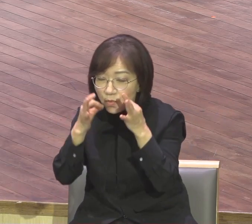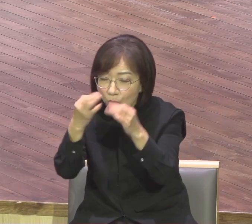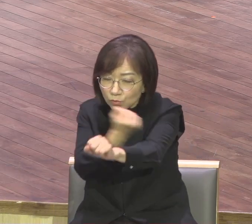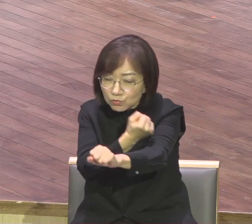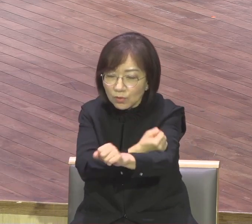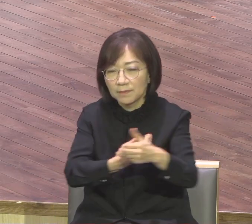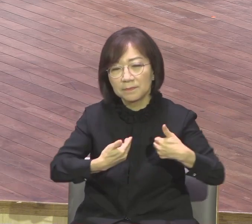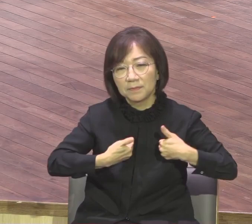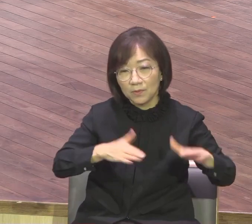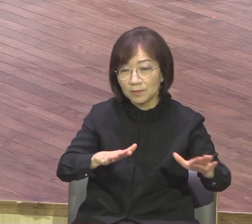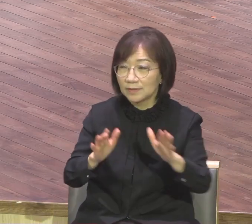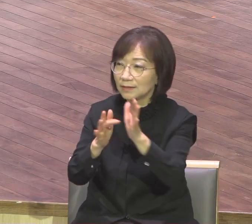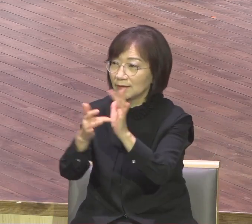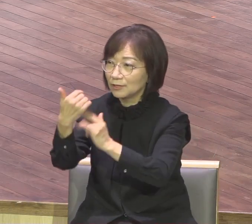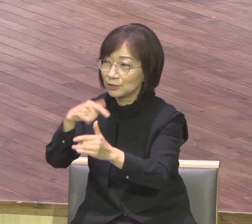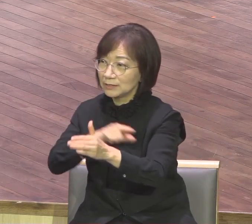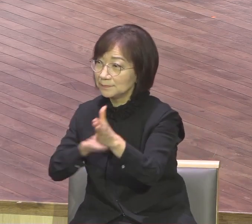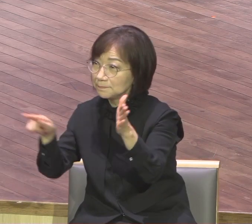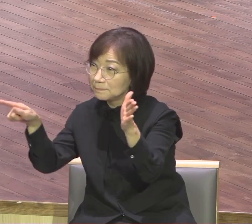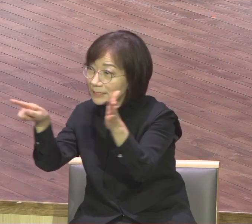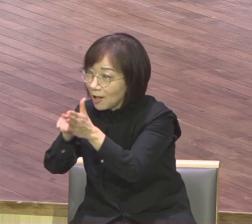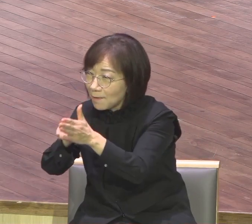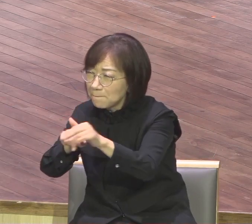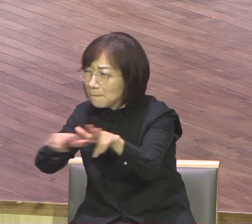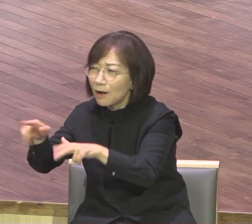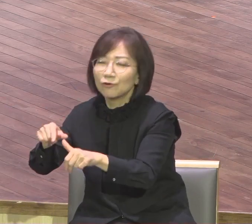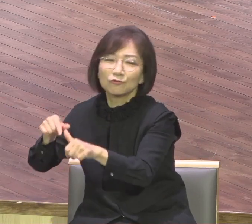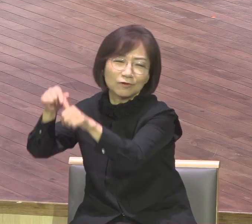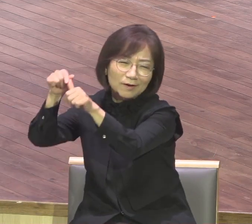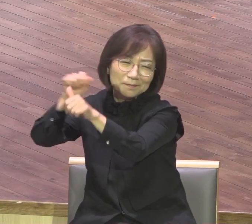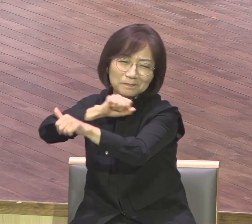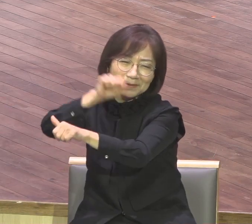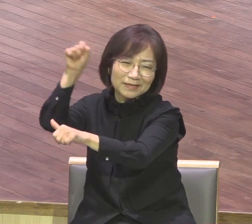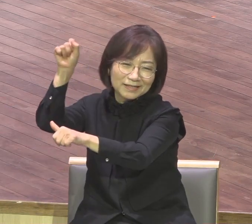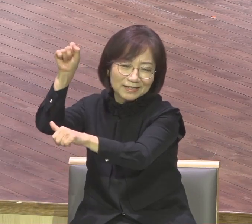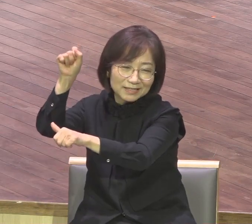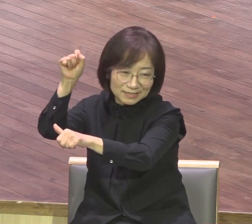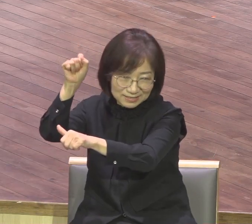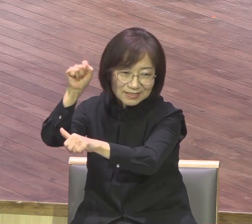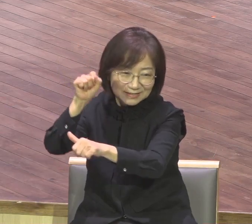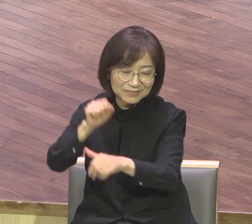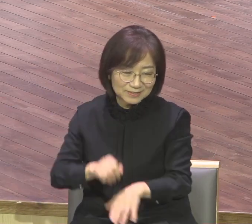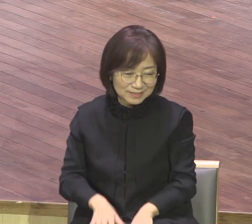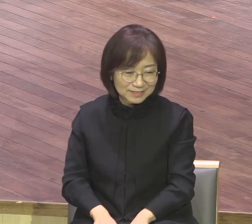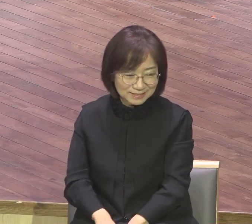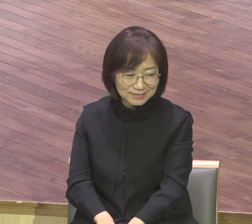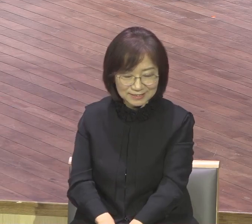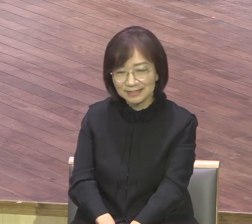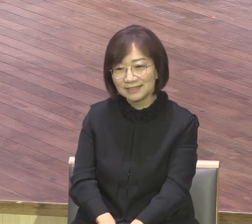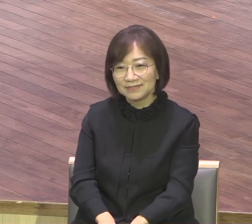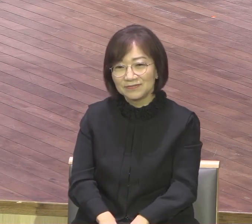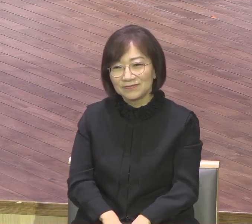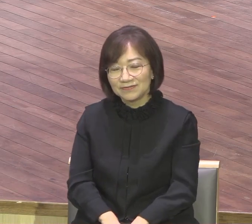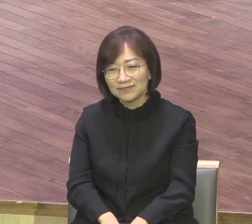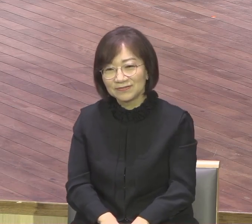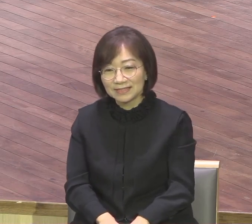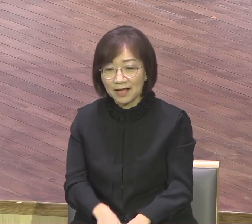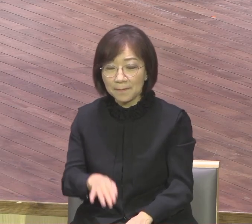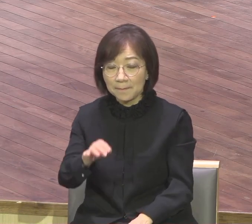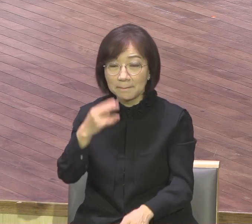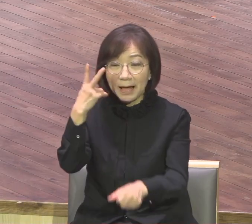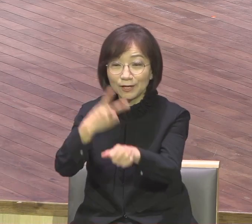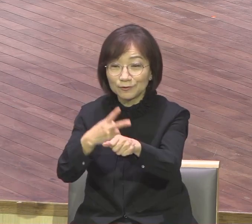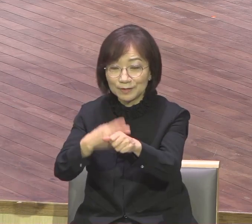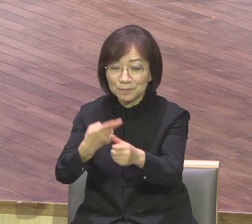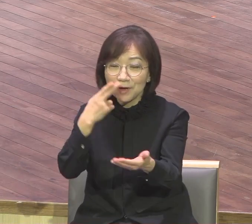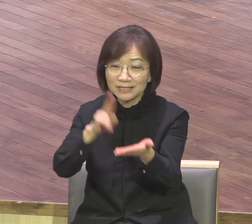사도 바울이 보면 언급하고 있는 이 주 안에 서라, 주 안에 서라, 주 안에 서라. 이건요, 바울 서신서에 엄청 많이 나와요. Esto sale muchas veces que